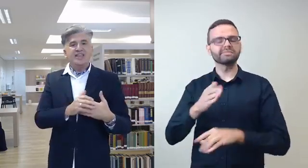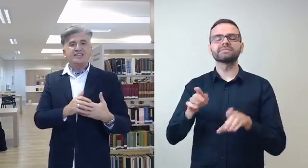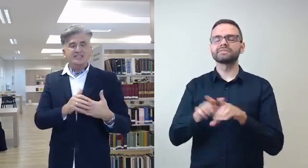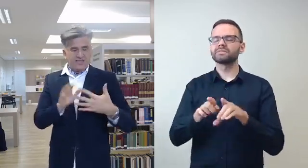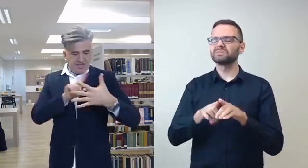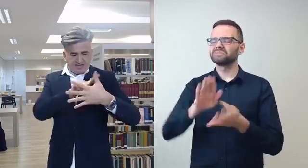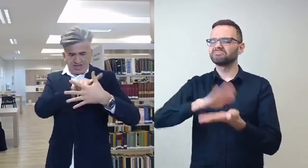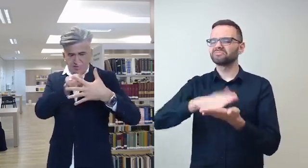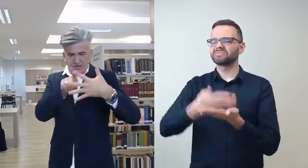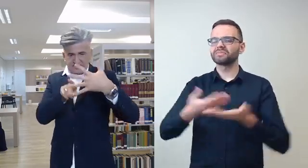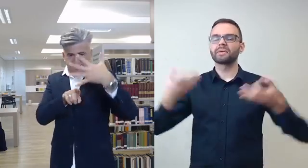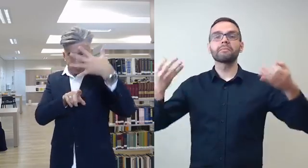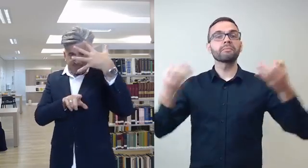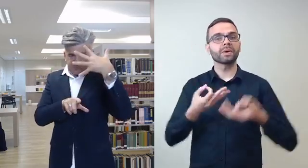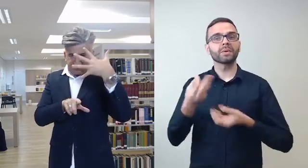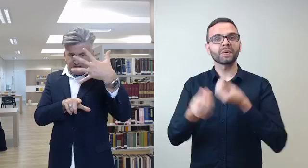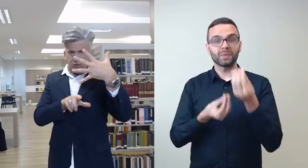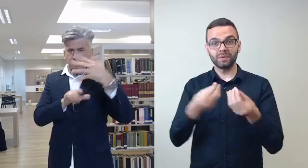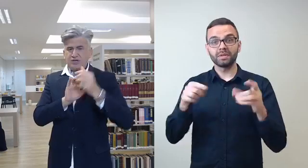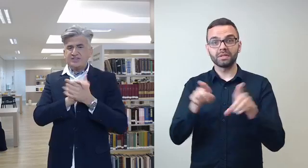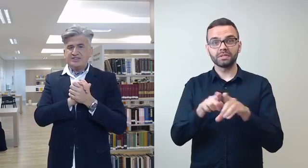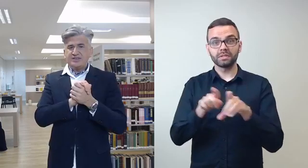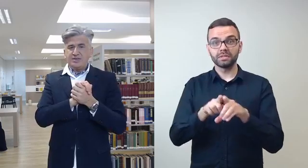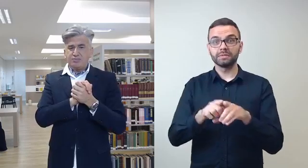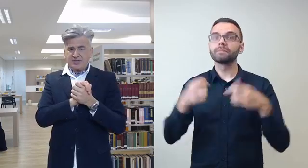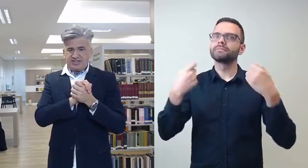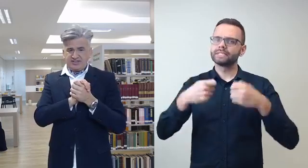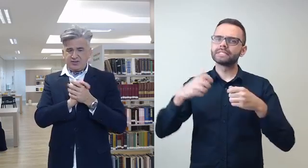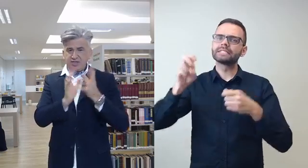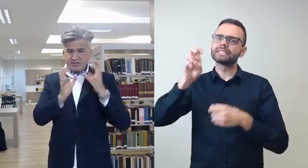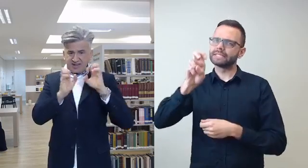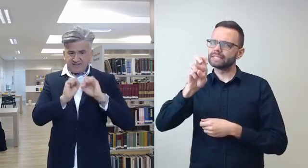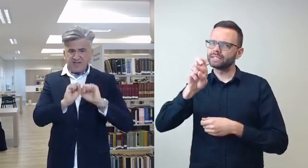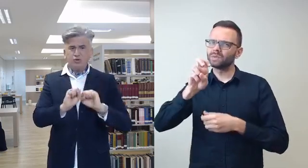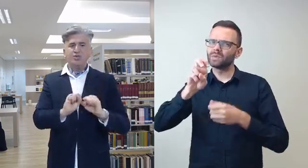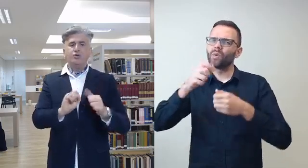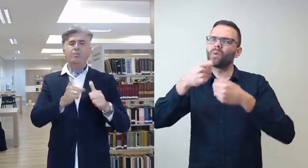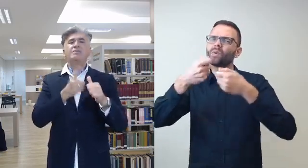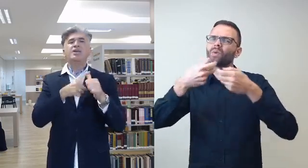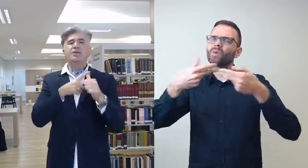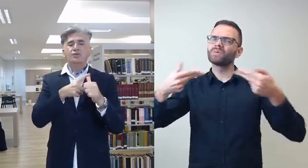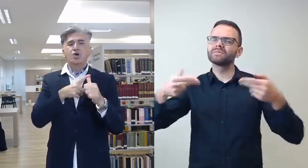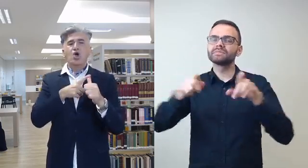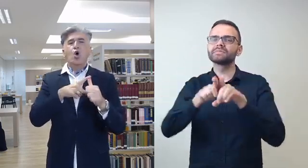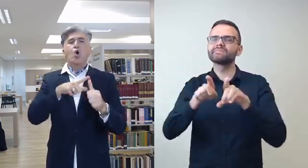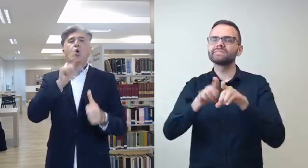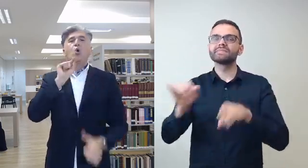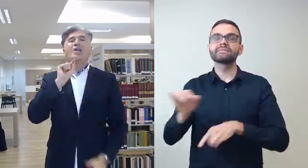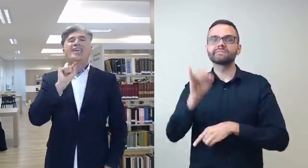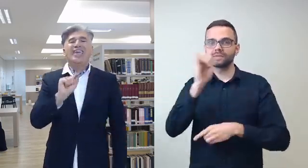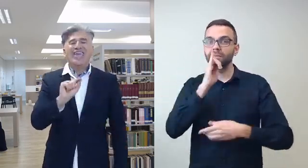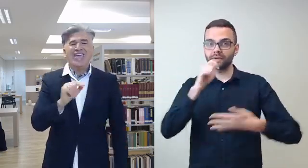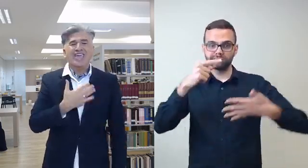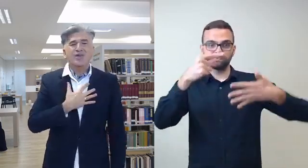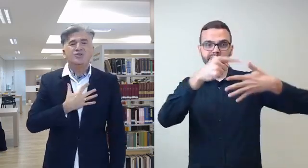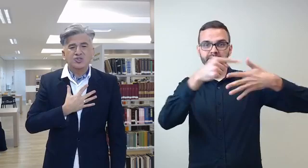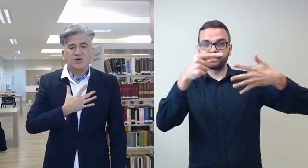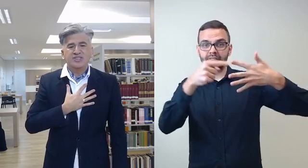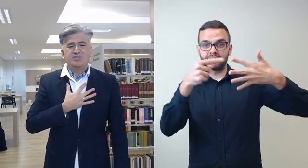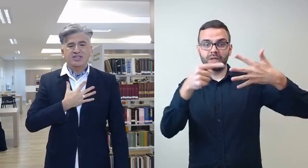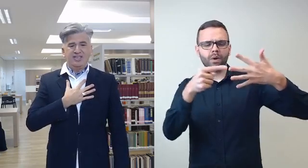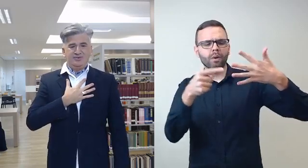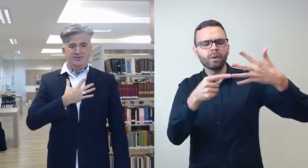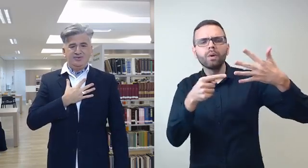de excelência, tem que acontecer 5 coisas importantes. Eu tenho que trazer comigo, primeiro, o que eu